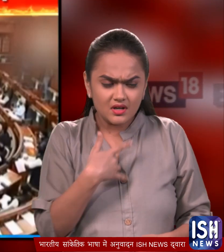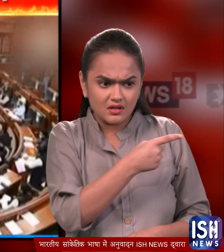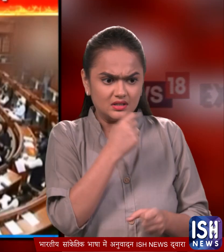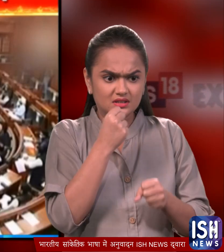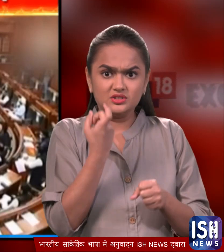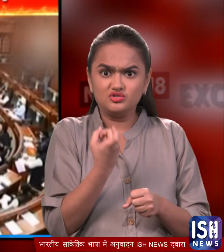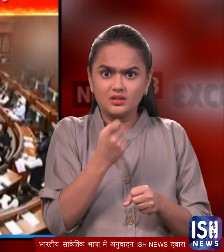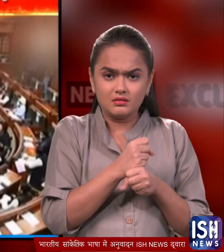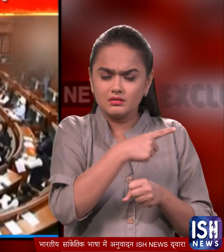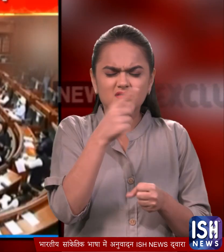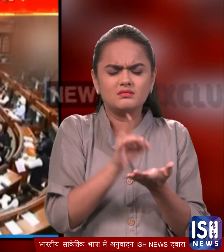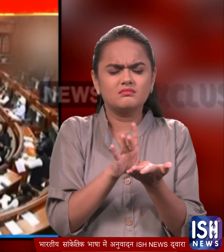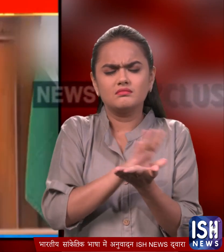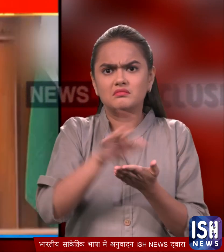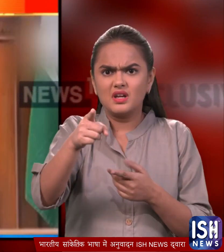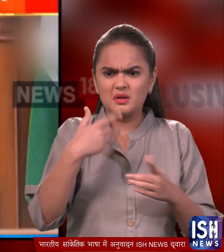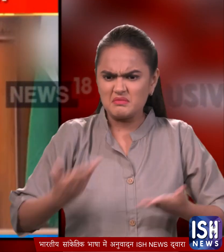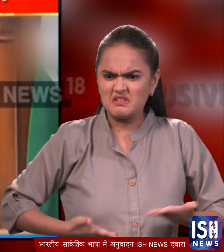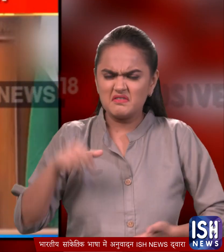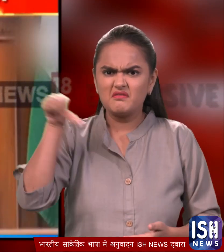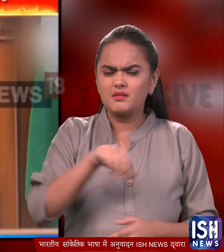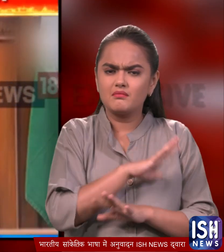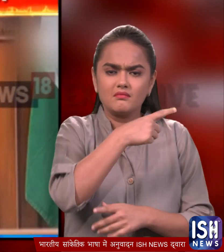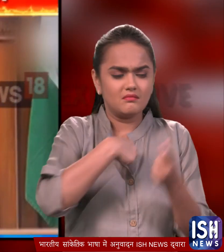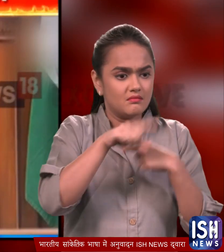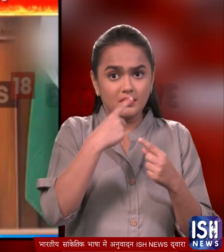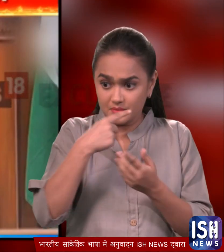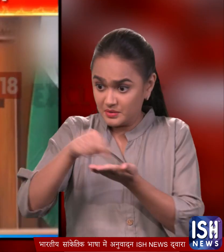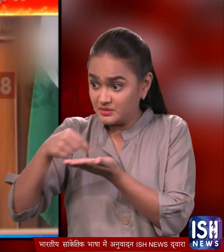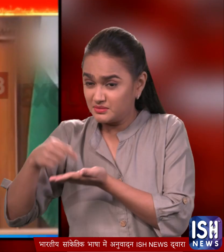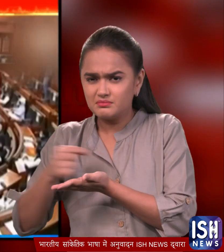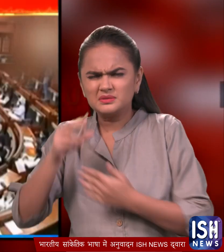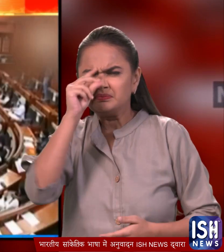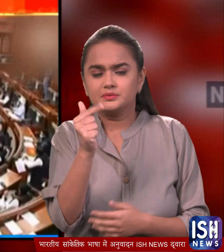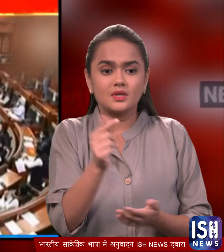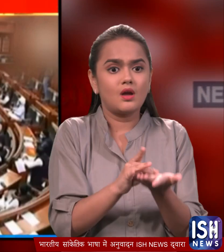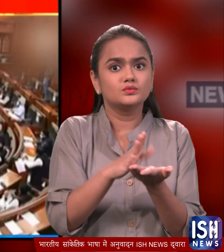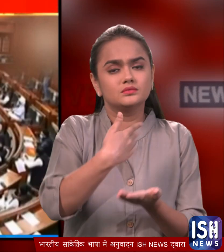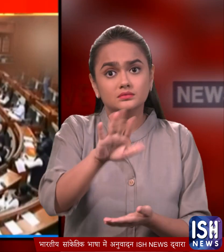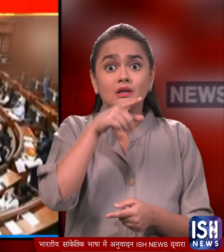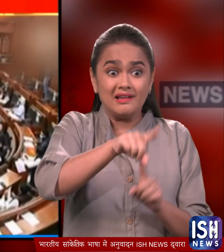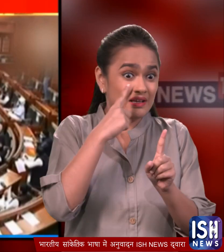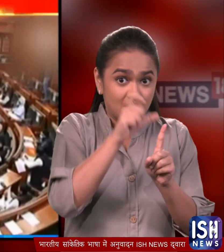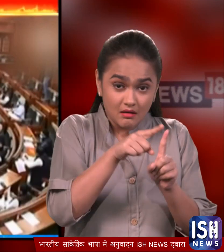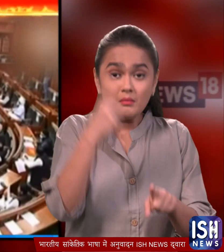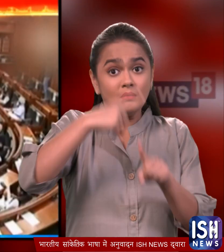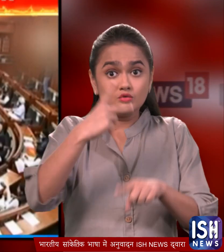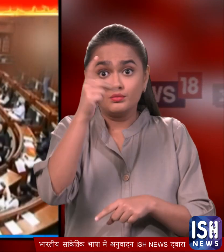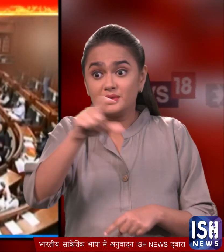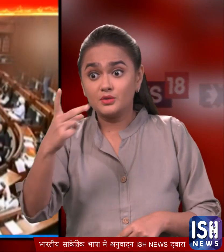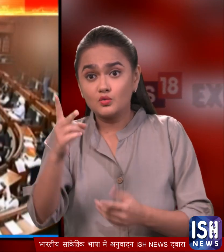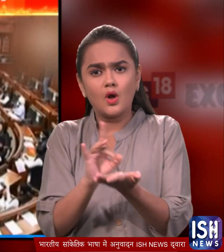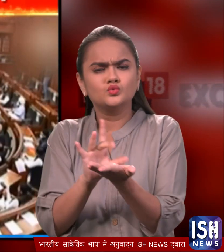को इस सत्र से निलंबित करने की मांग की, जिसे स्पीकर ने सदन की मंजूरी लेकर पास कर दिया। महाजन के अलावा 2 और